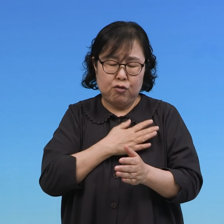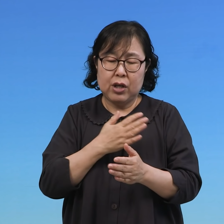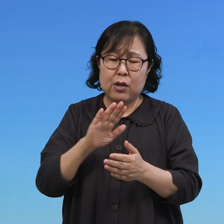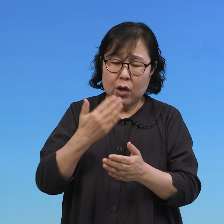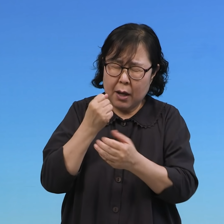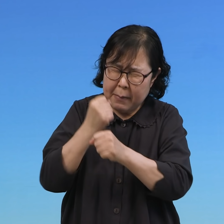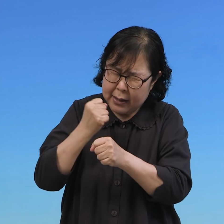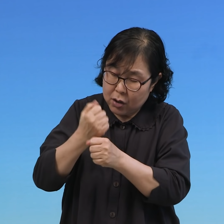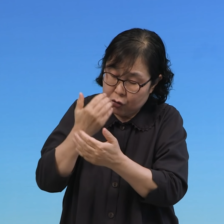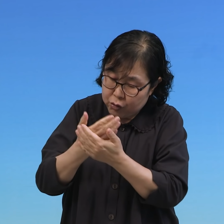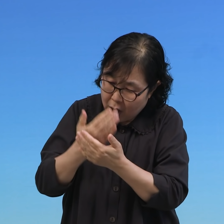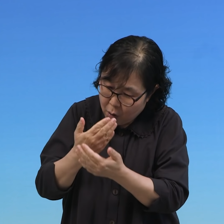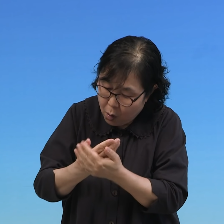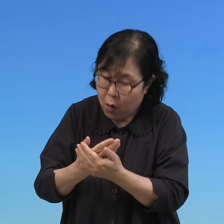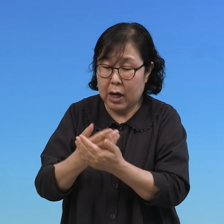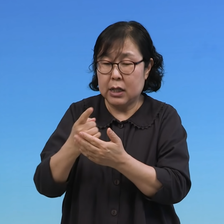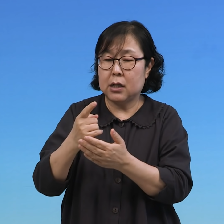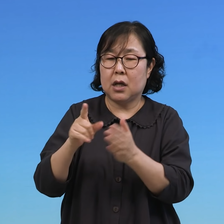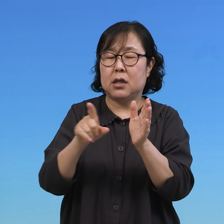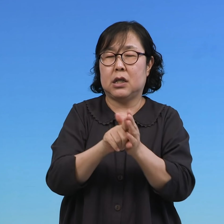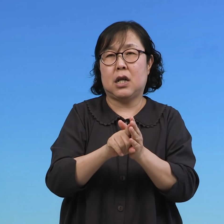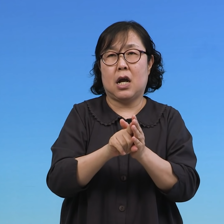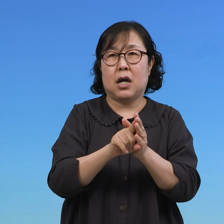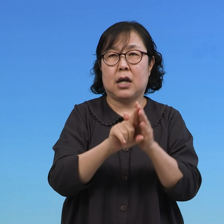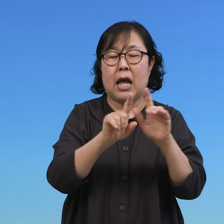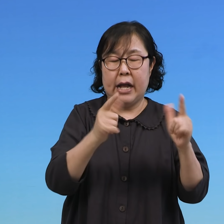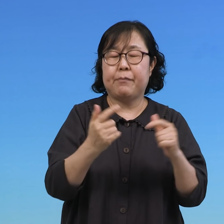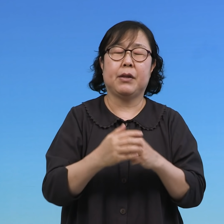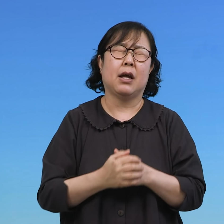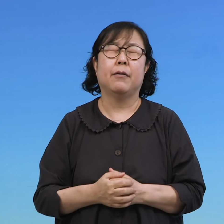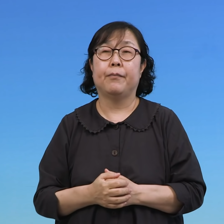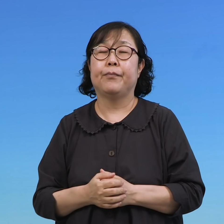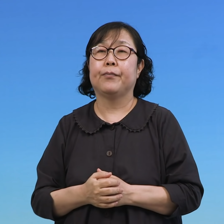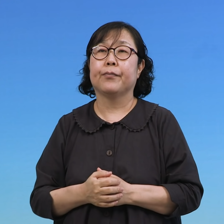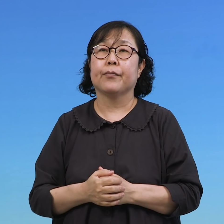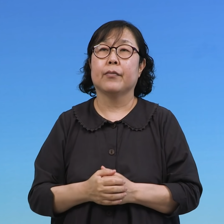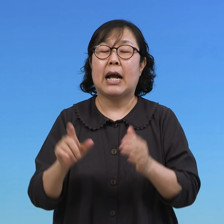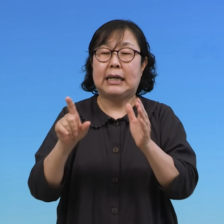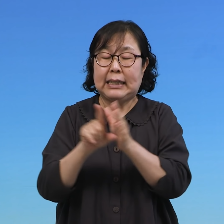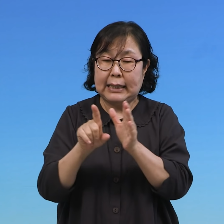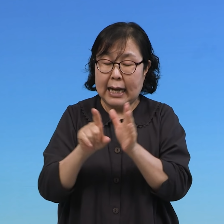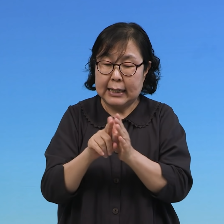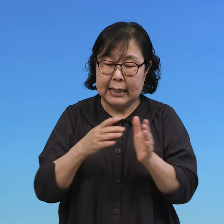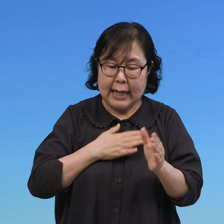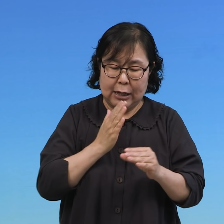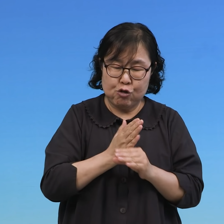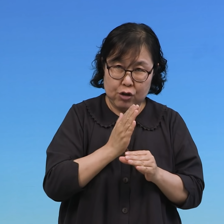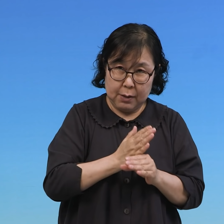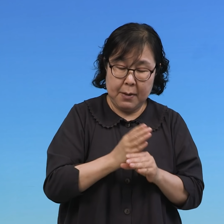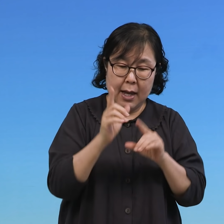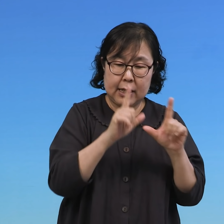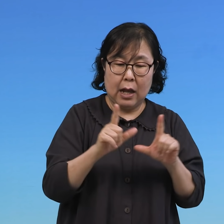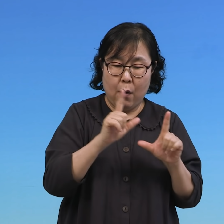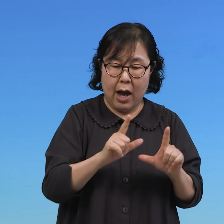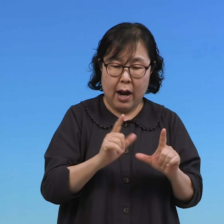5대5로 합시다. 6대4 드릴게. 이게 신앙이 아니라는 거예요. 신앙은 이런 1인분의 삶을